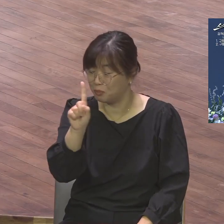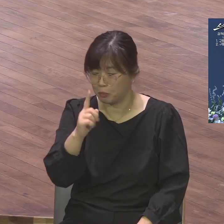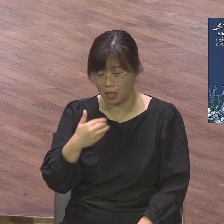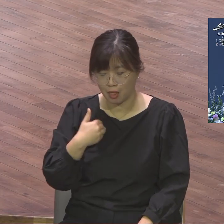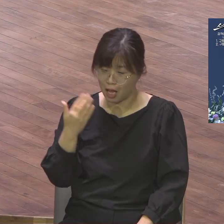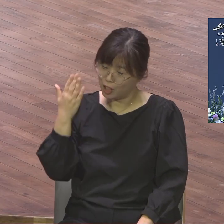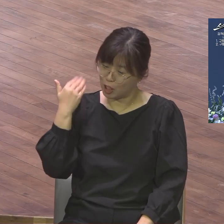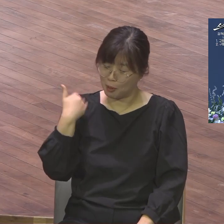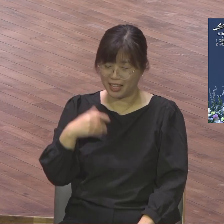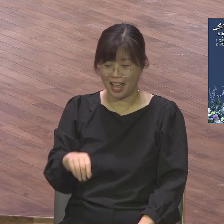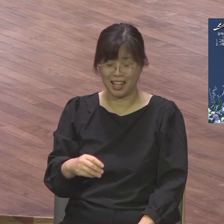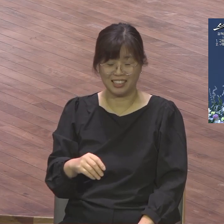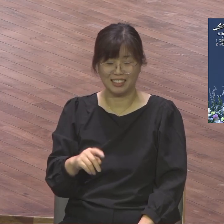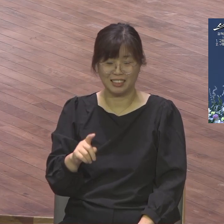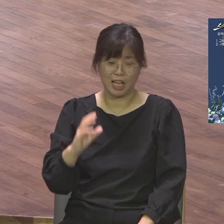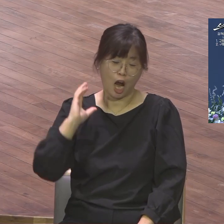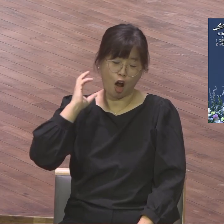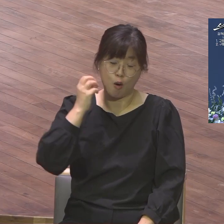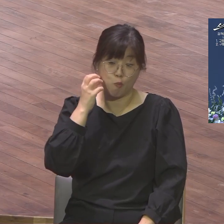주여.